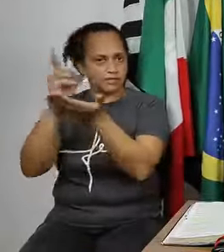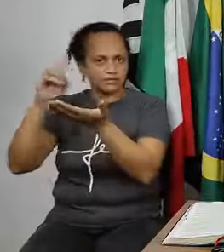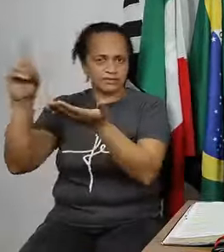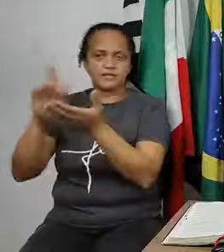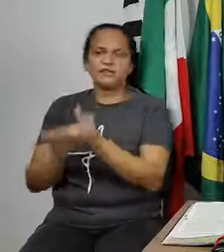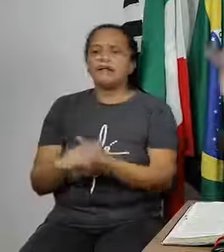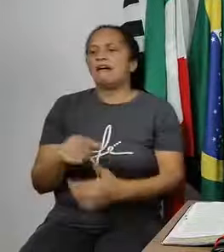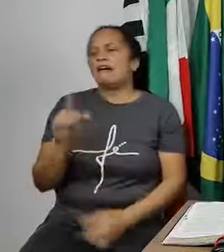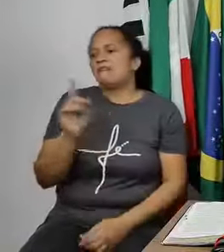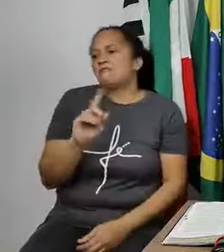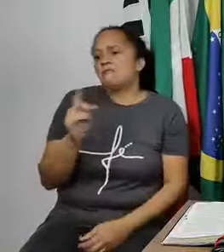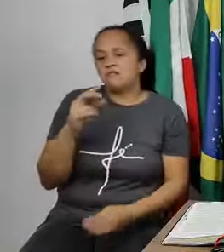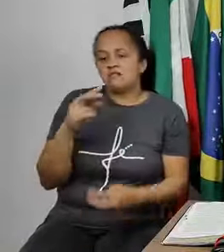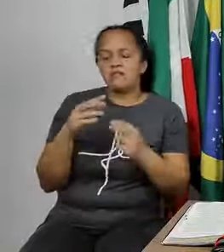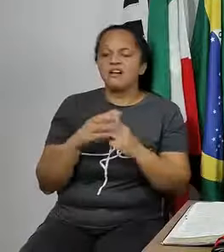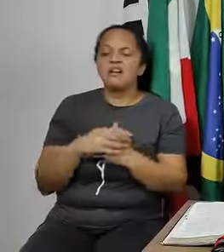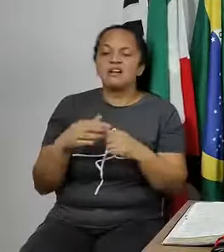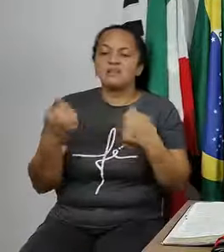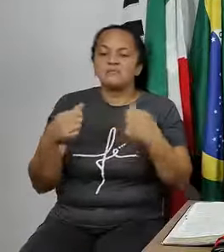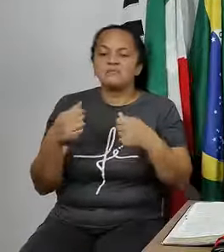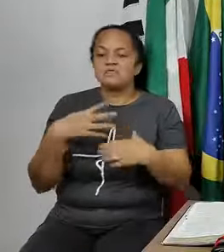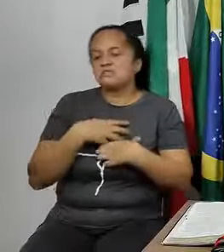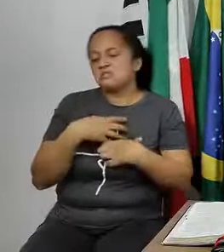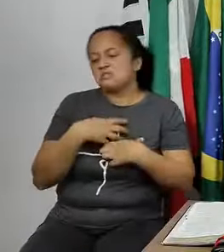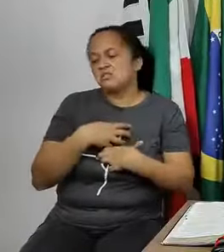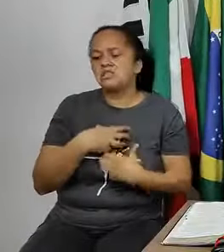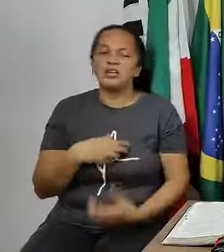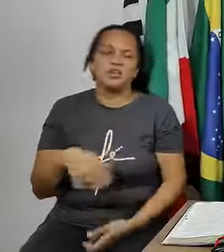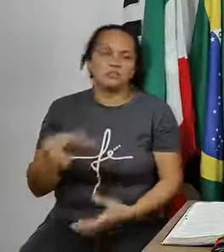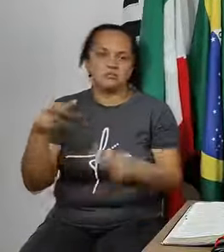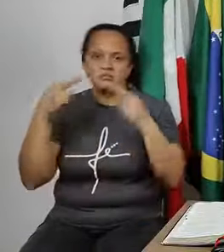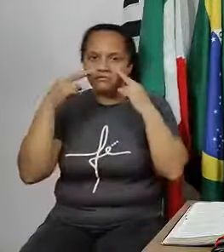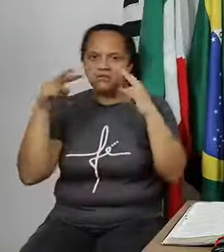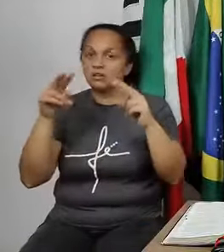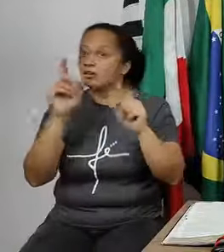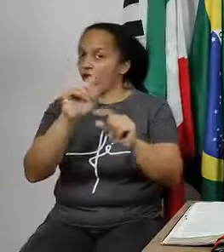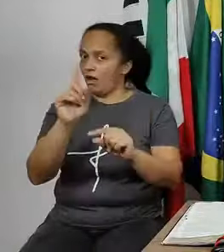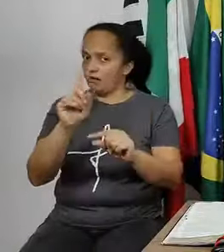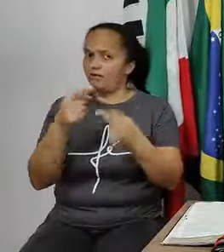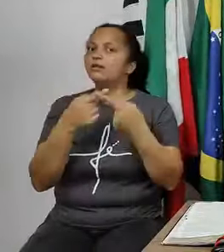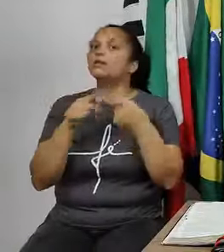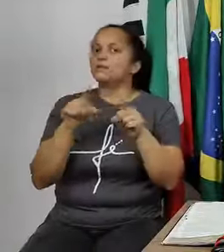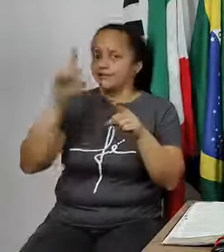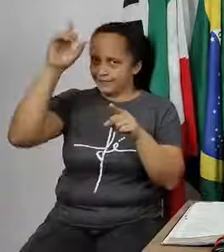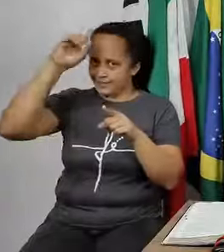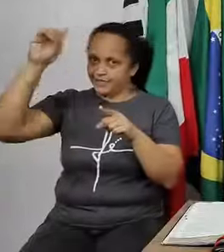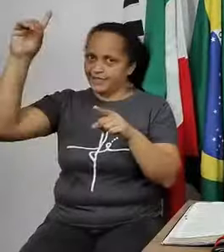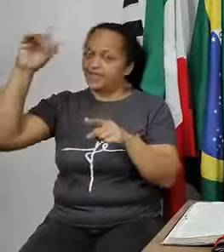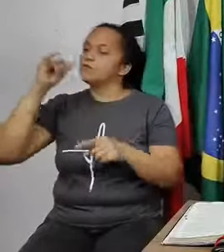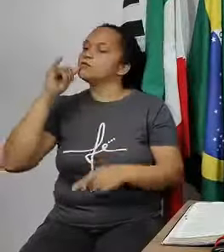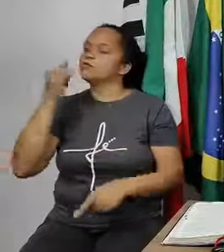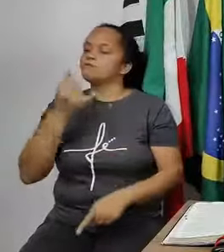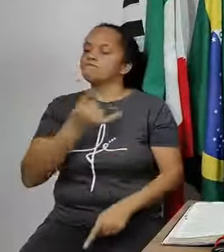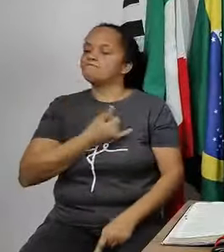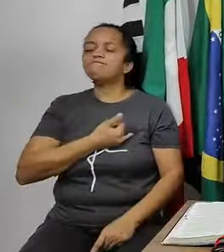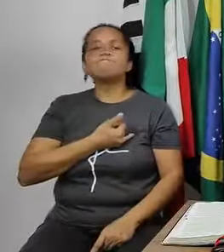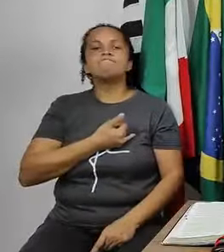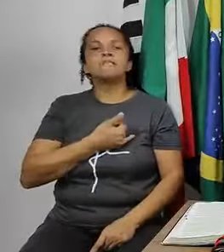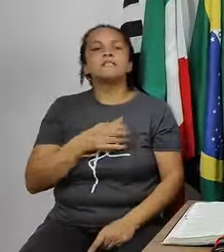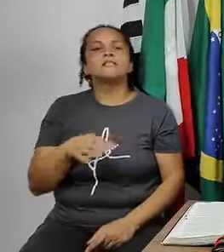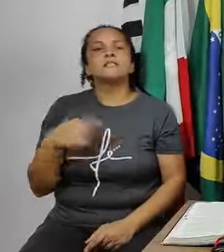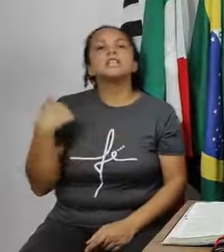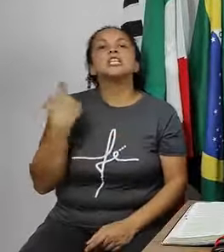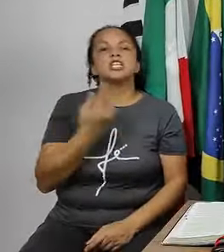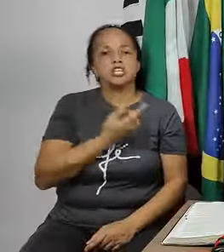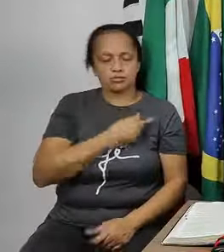não segundo o que eu ouço, não segundo o que eu sinto, mas segundo o que Deus declara em sua palavra. É isso que Deus